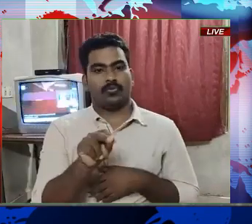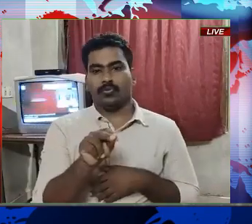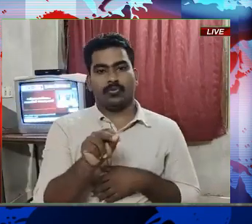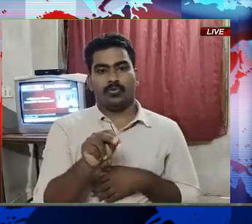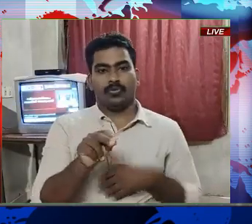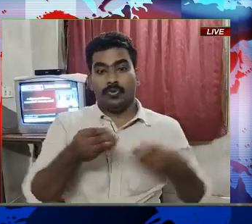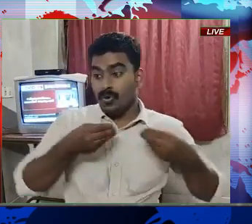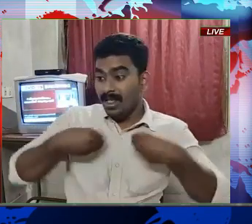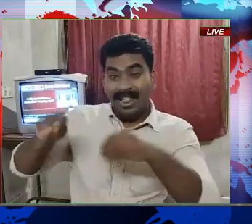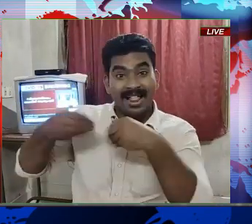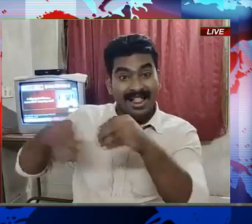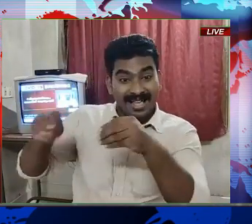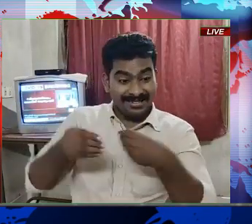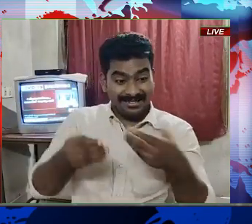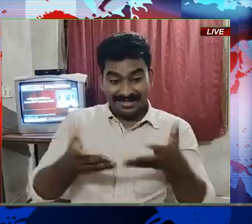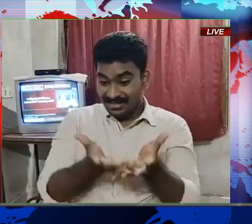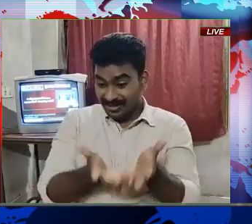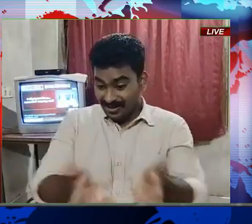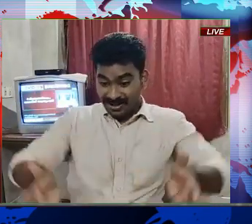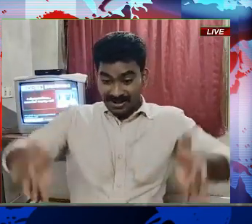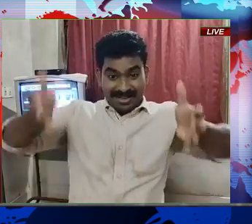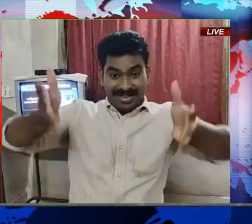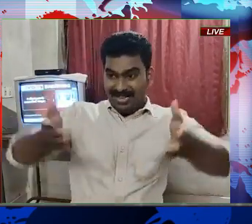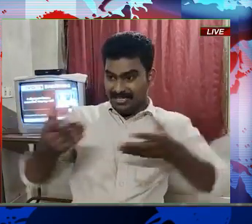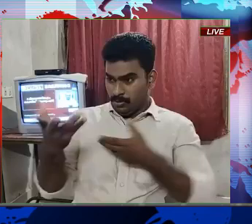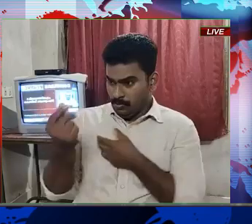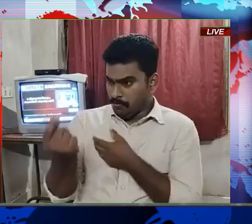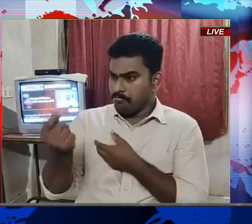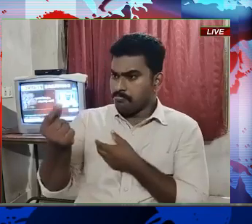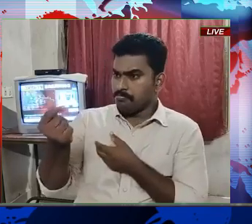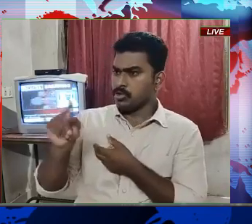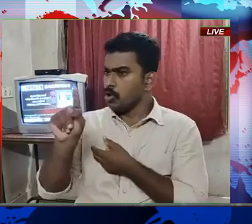അതുകൊണ്ട് തന്നെ ഈ ഘട്ടത്തിലും